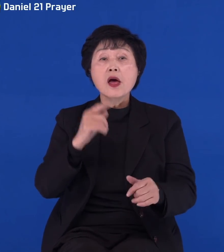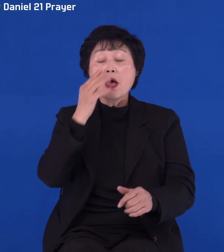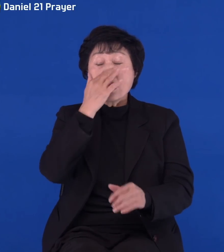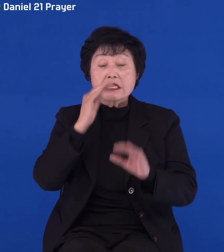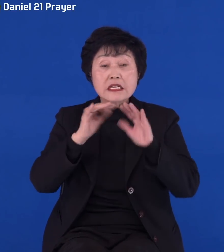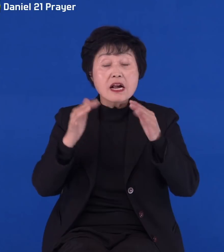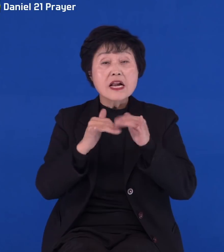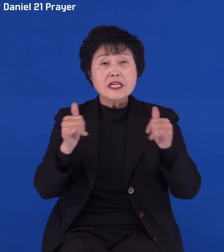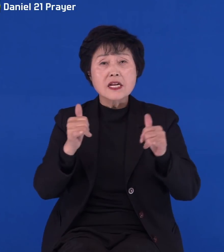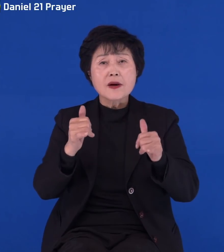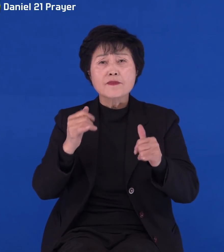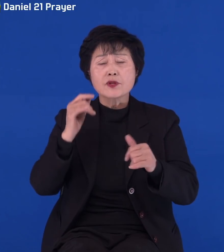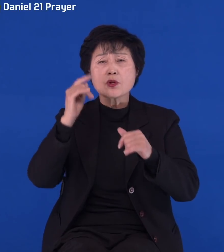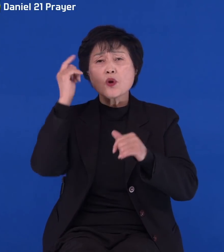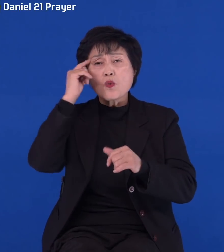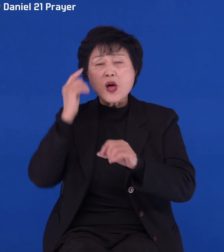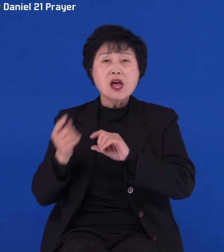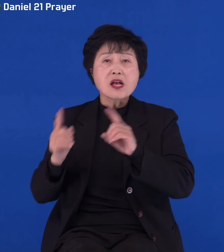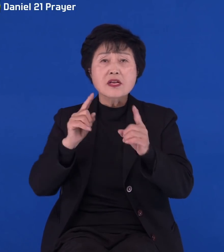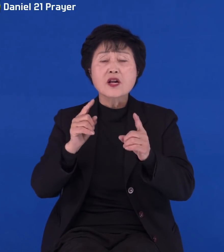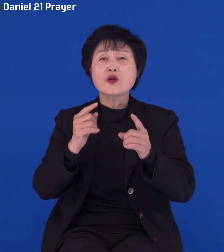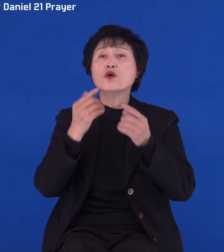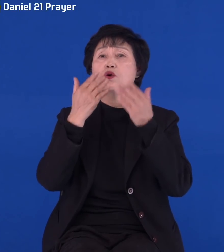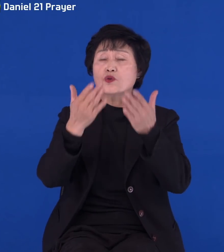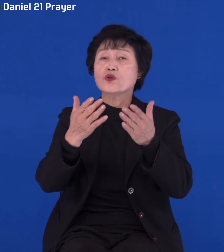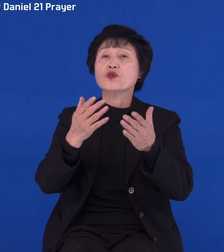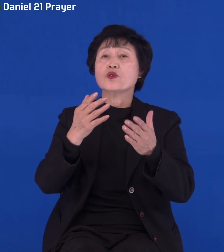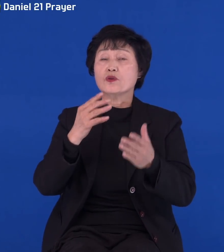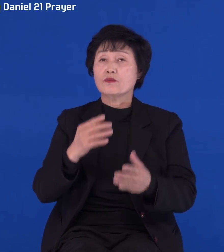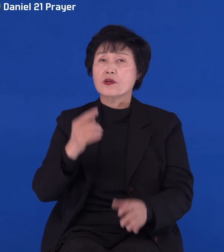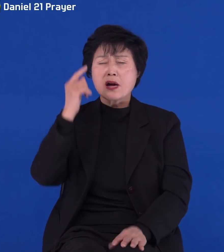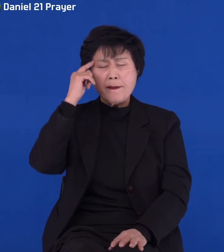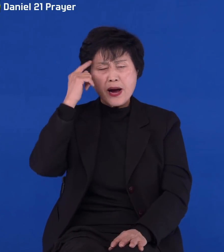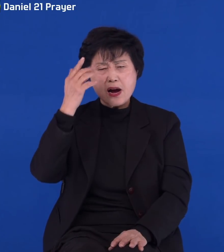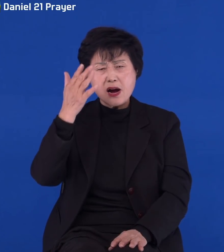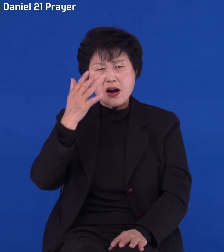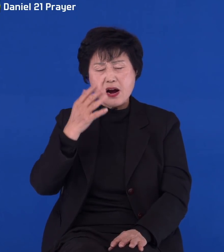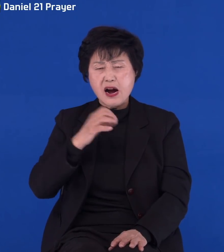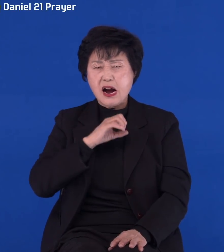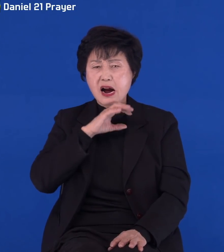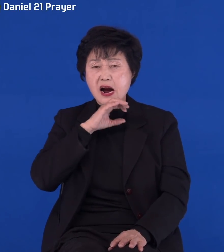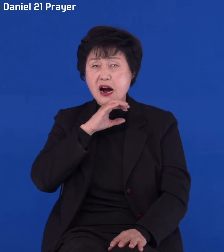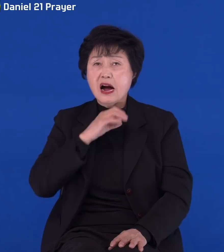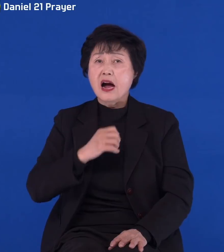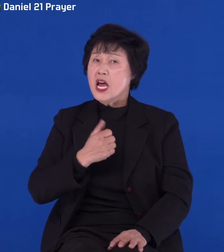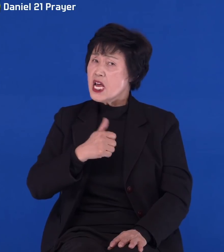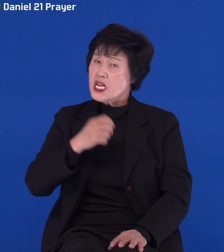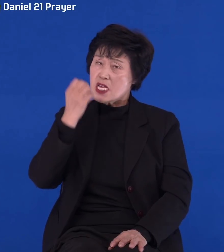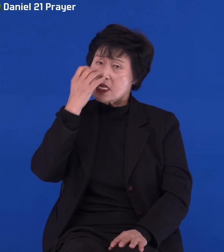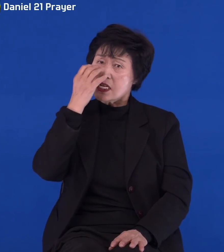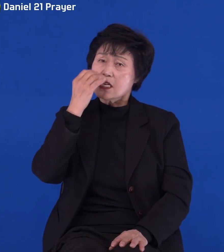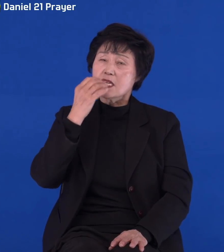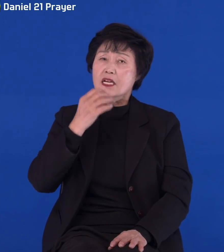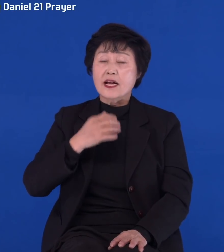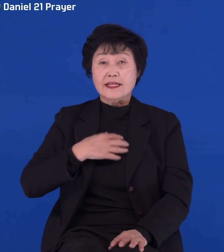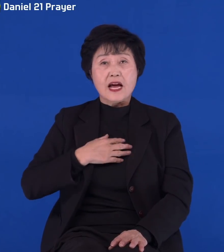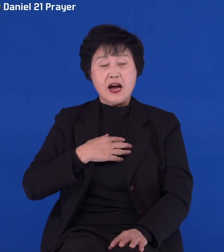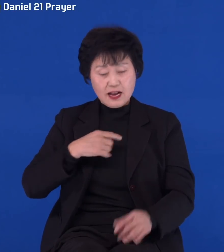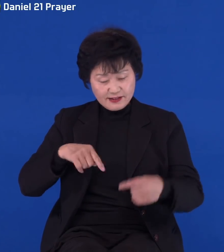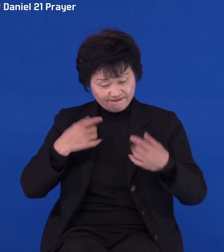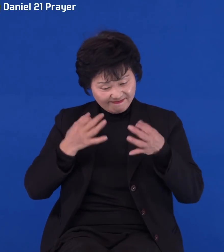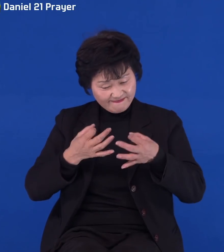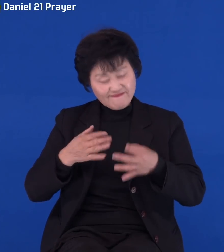모세만 놔두고 아니면 저 같은 자를 써주셔야죠. 제 자신을 몰라요. 이렇게 완악한 사람은 자기는 몰라요.